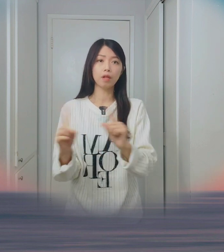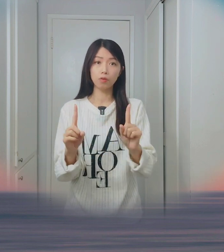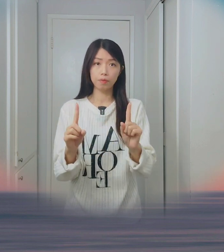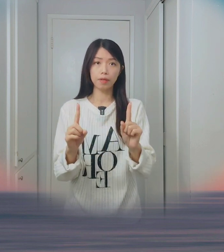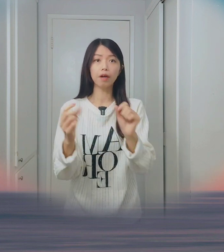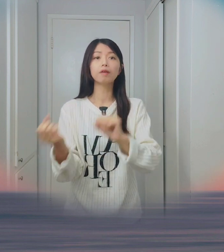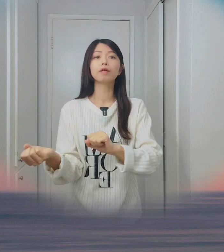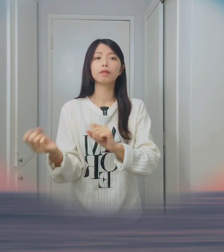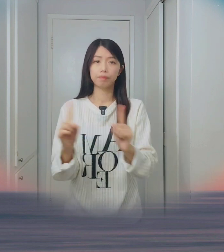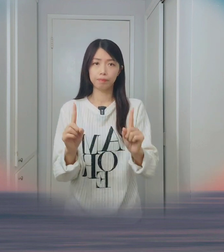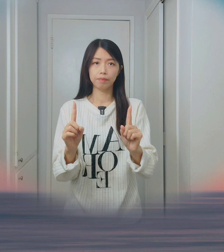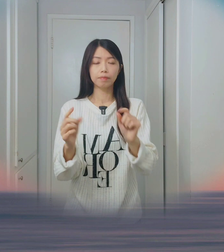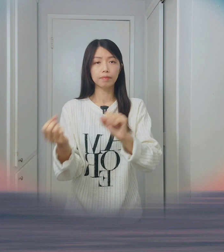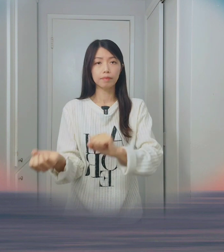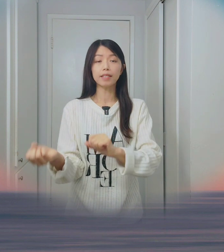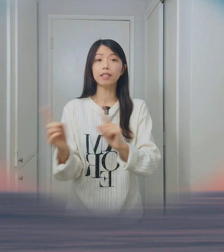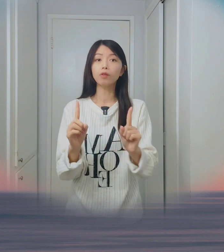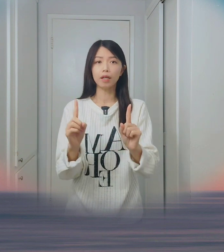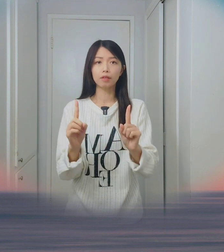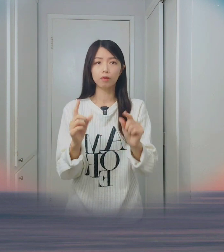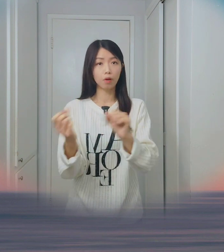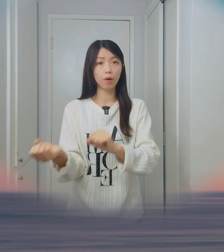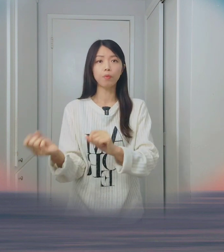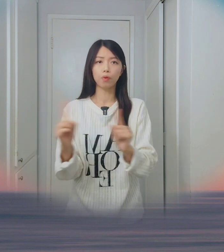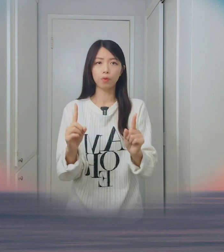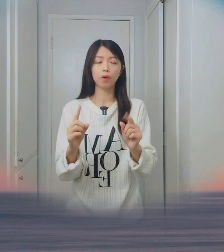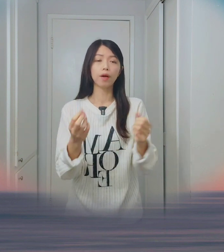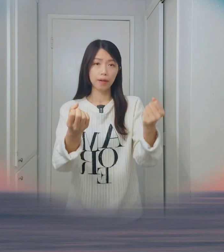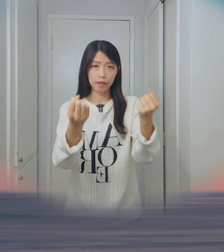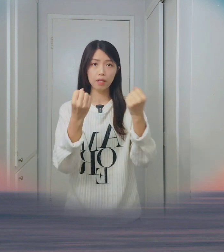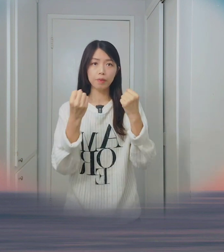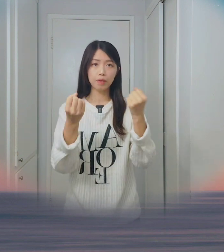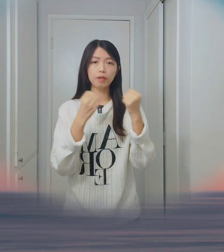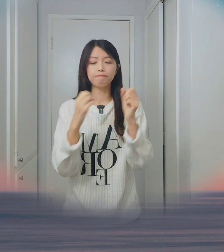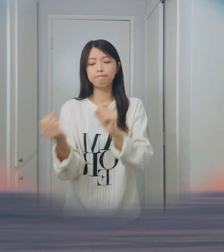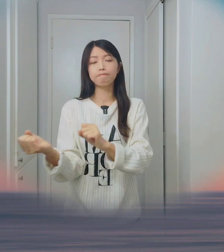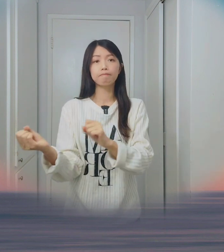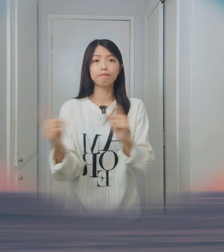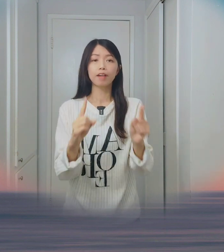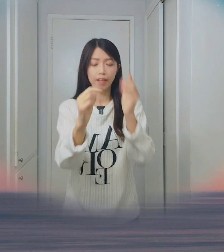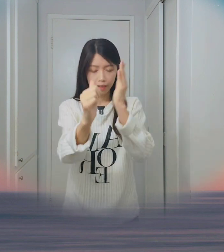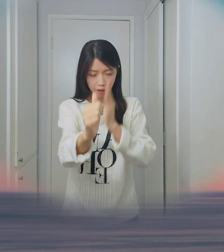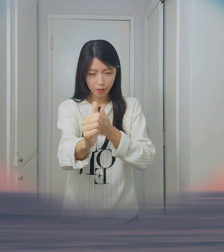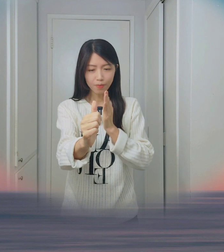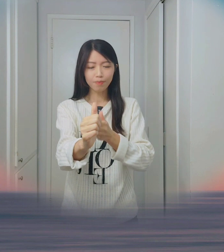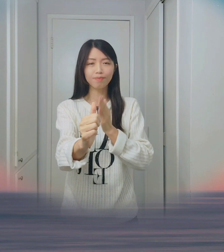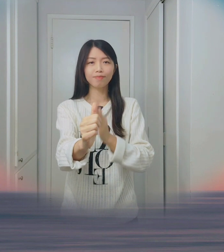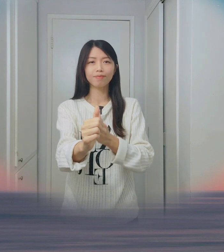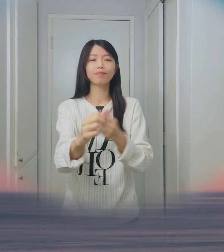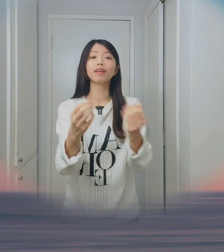피면서 세워주시면 돼요. 다시 일어나라는 거죠. 회복. 힘을